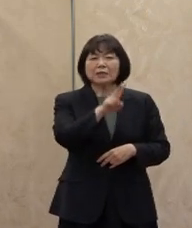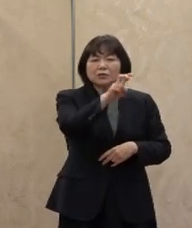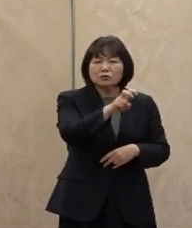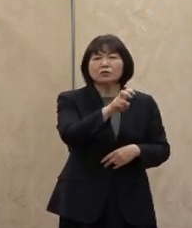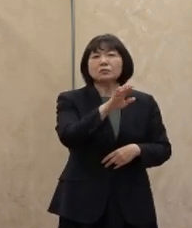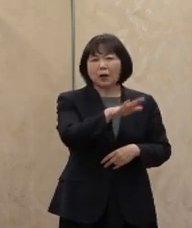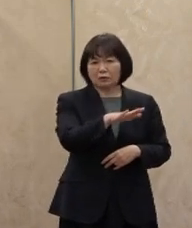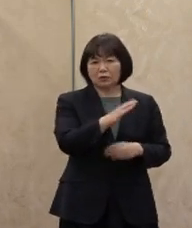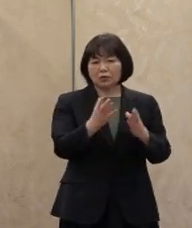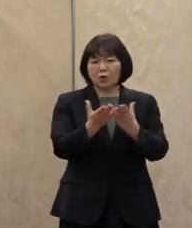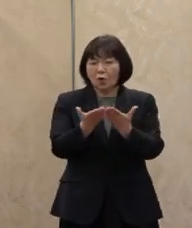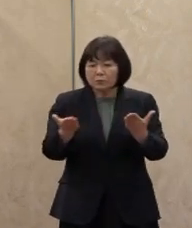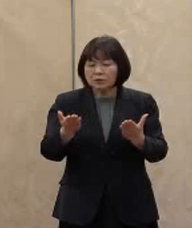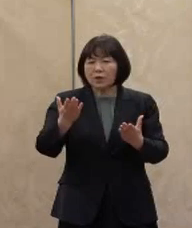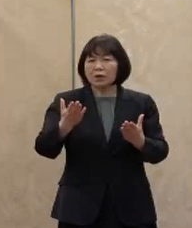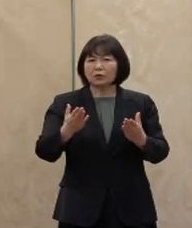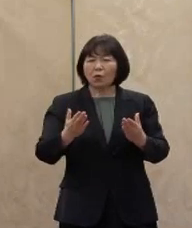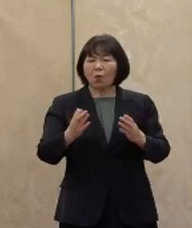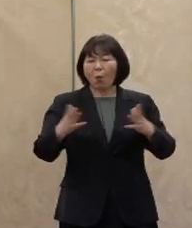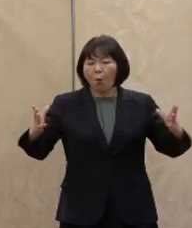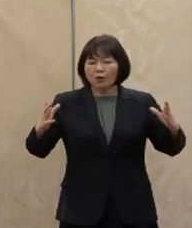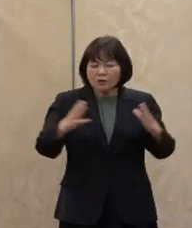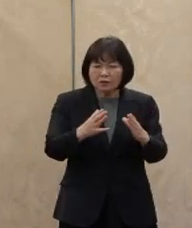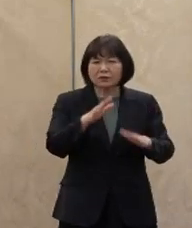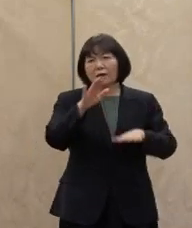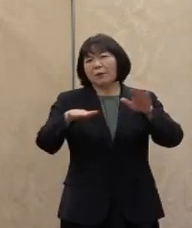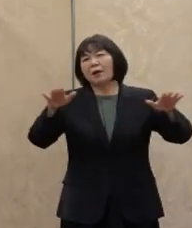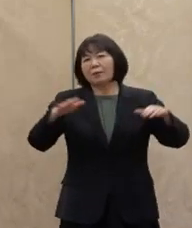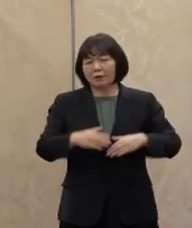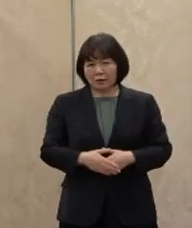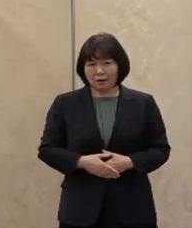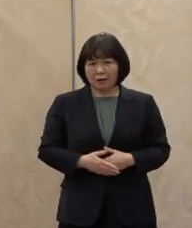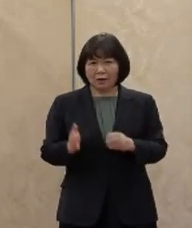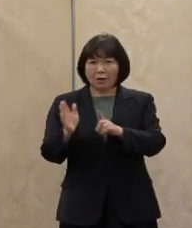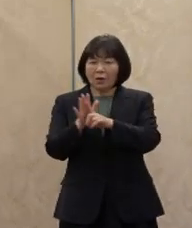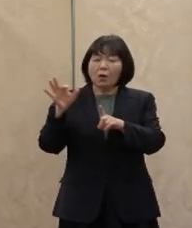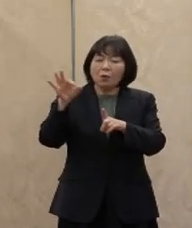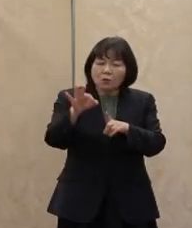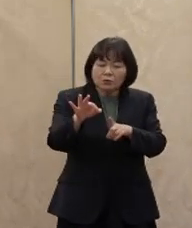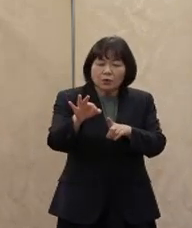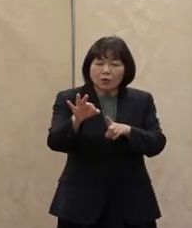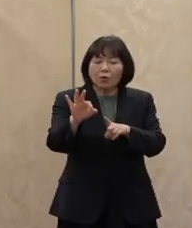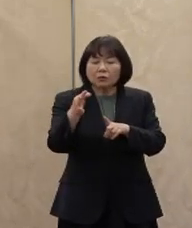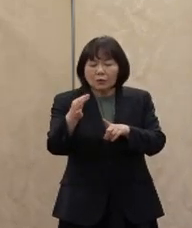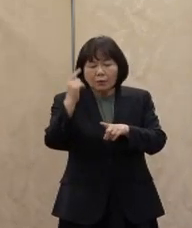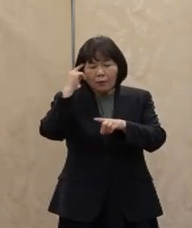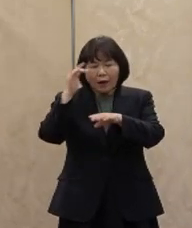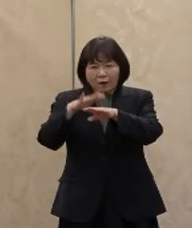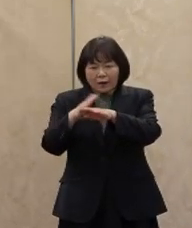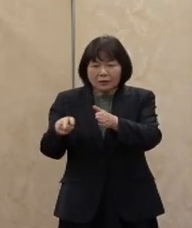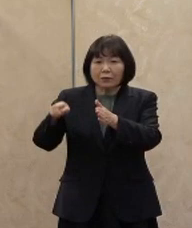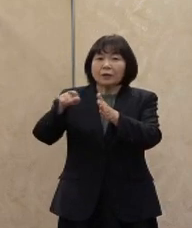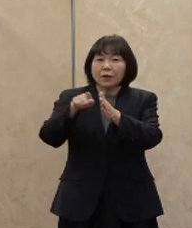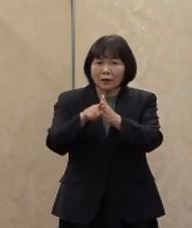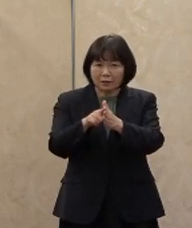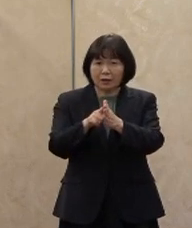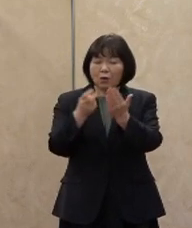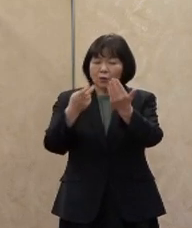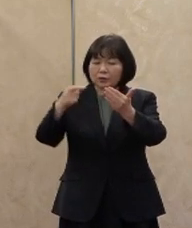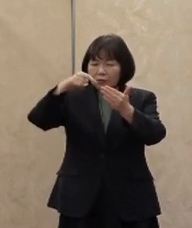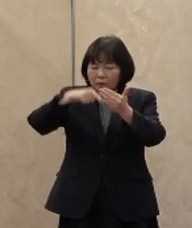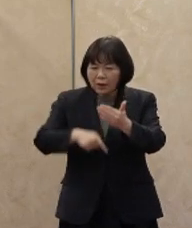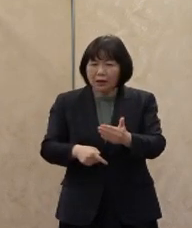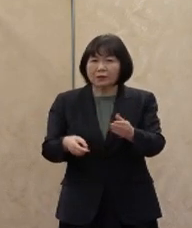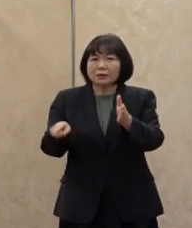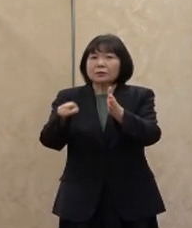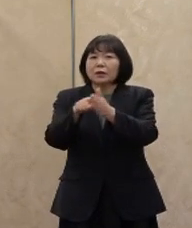ので、まあ、一律保証って難しくても、保証っていうのは法律の概念に入れることによって、ね、条文化することによって、まずそこに法